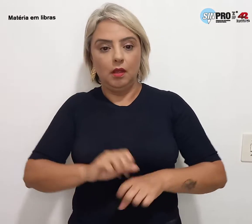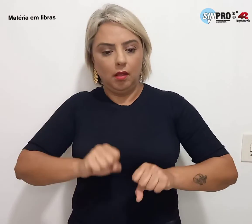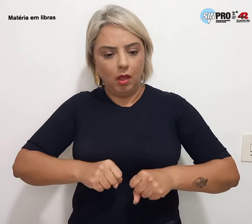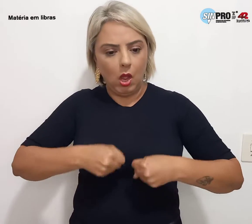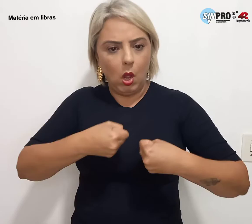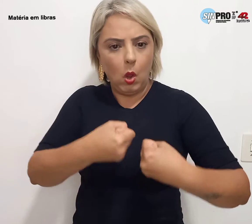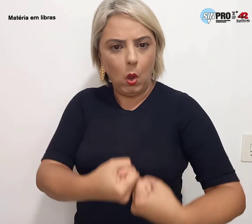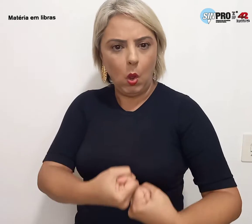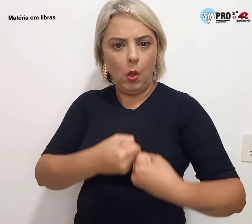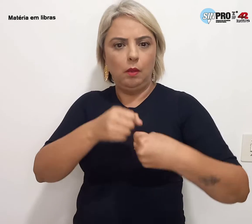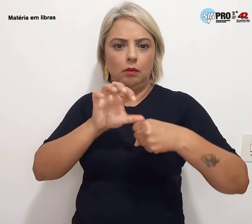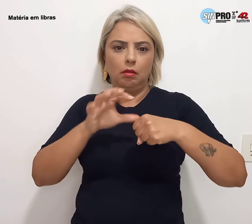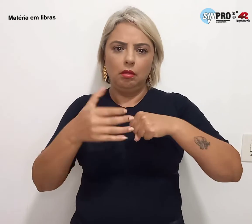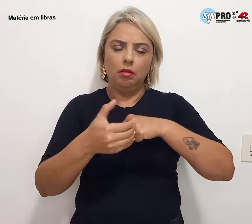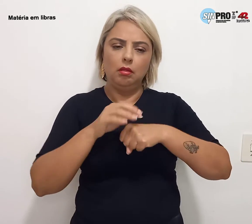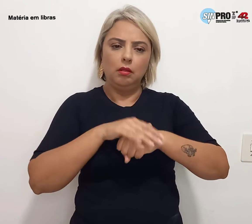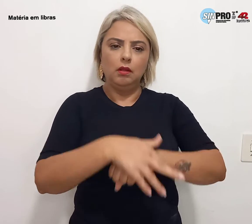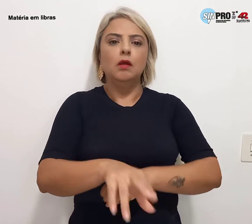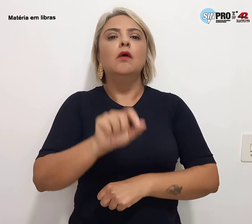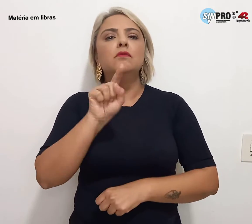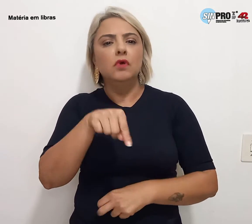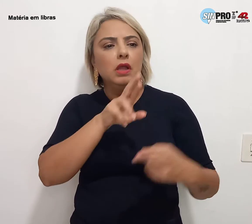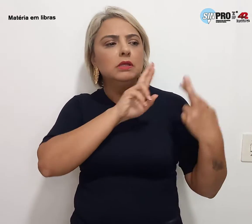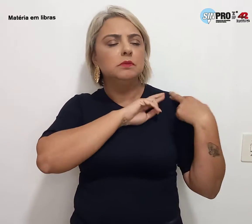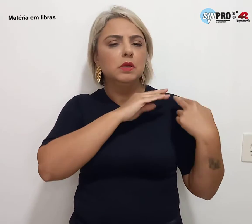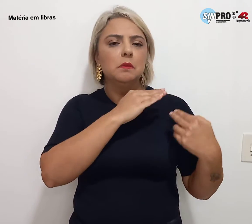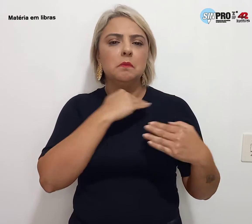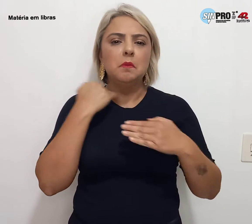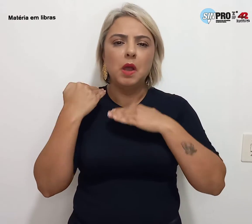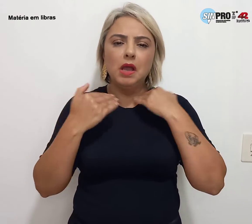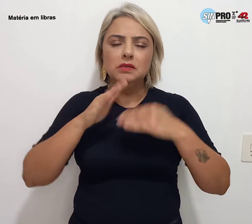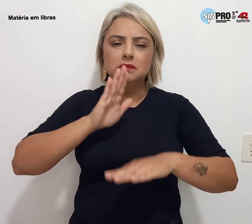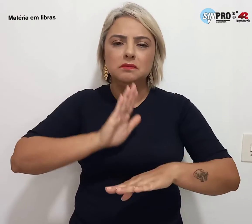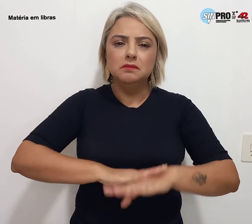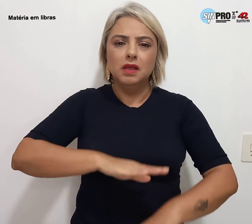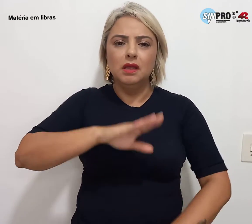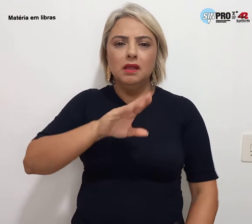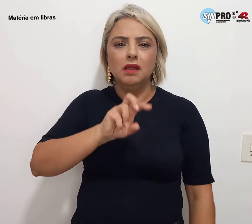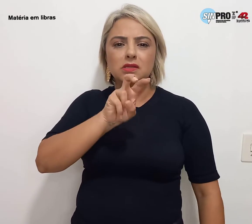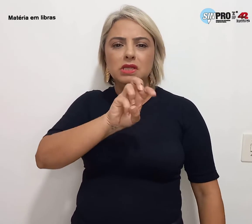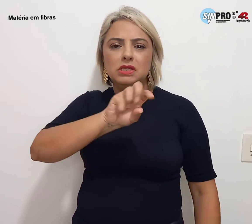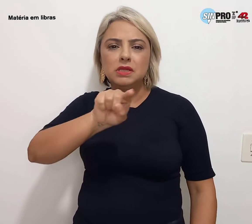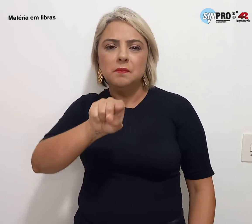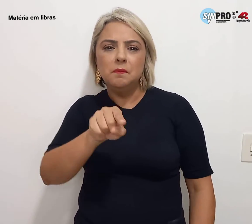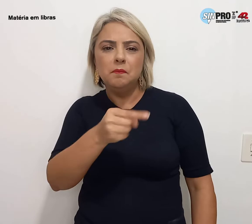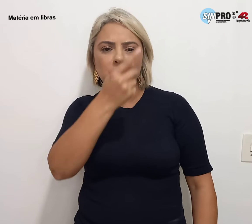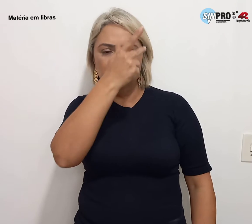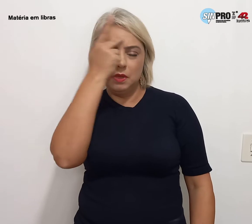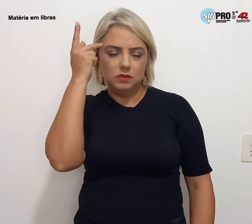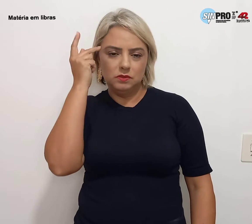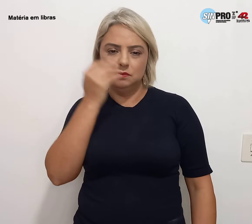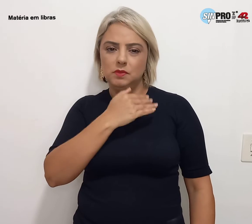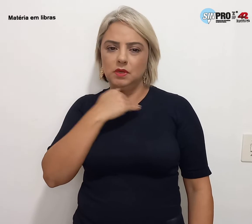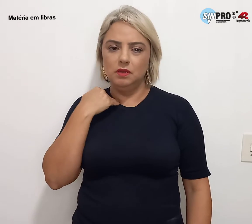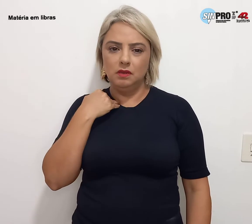pandemia foi responsável pela morte de mais de meio milhão de brasileiros, 9 mil